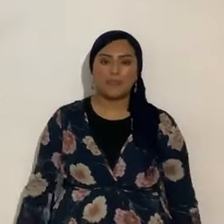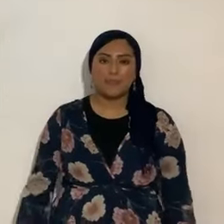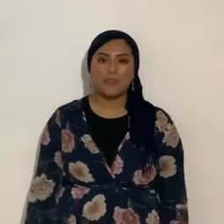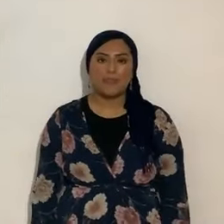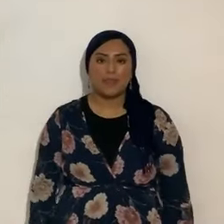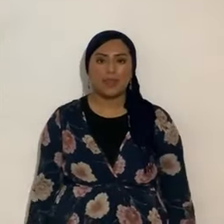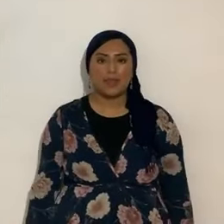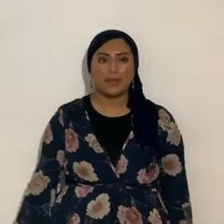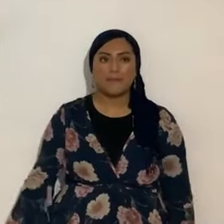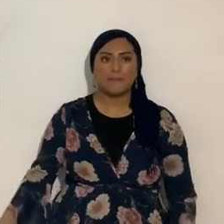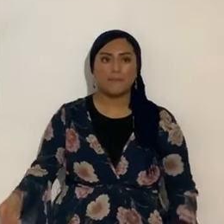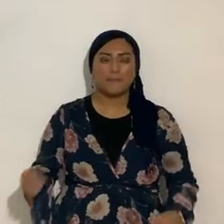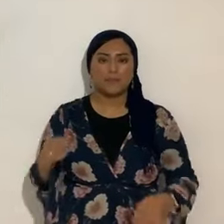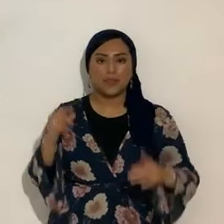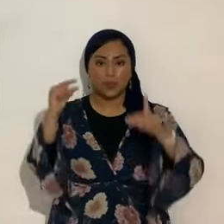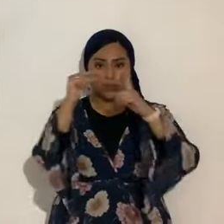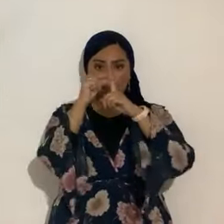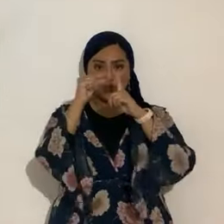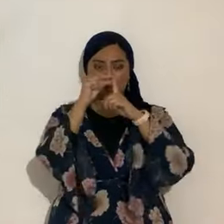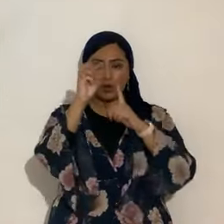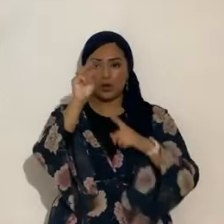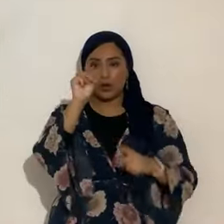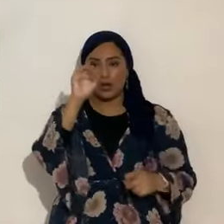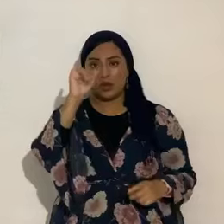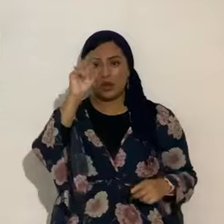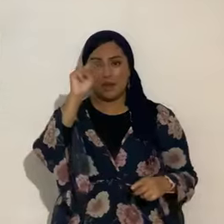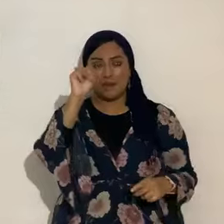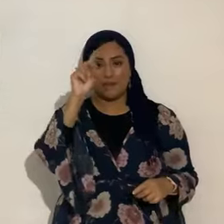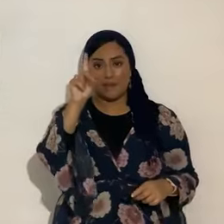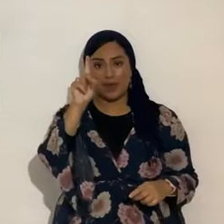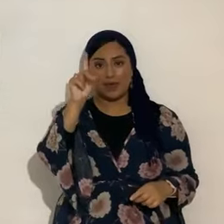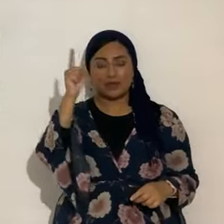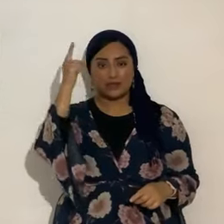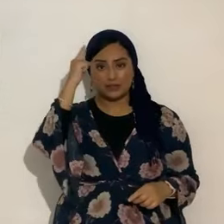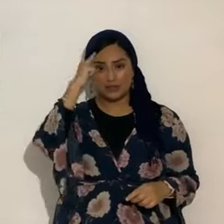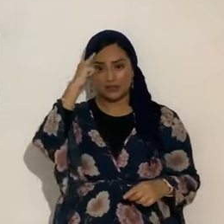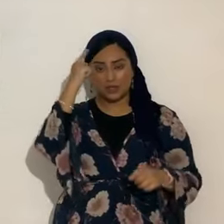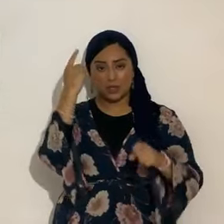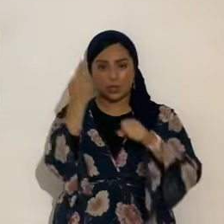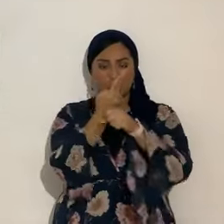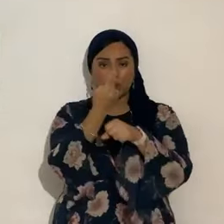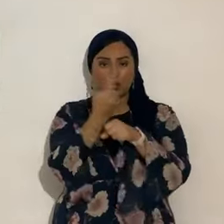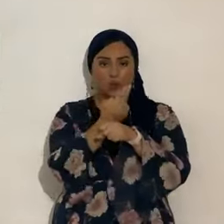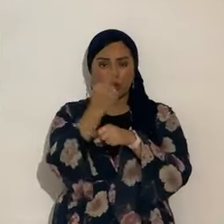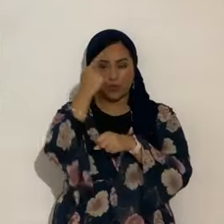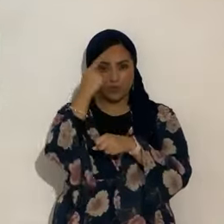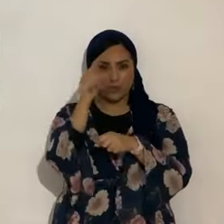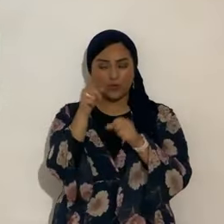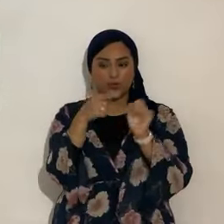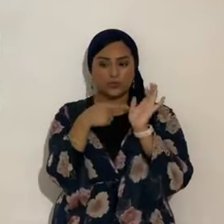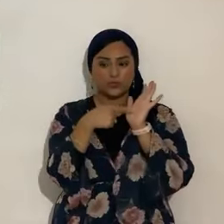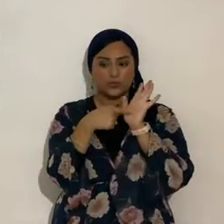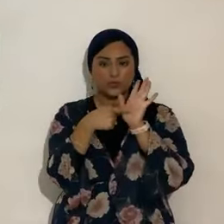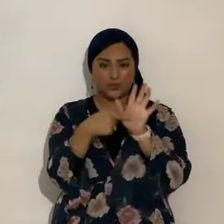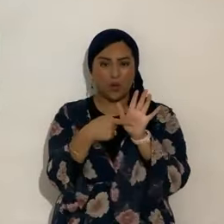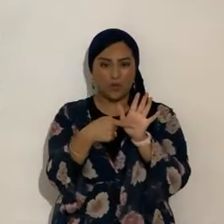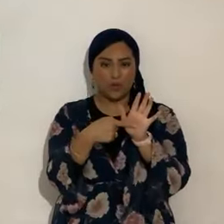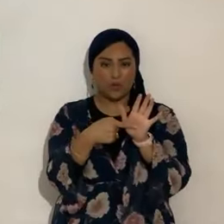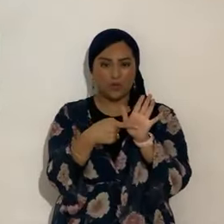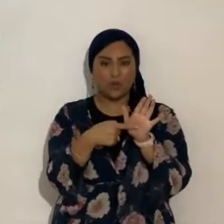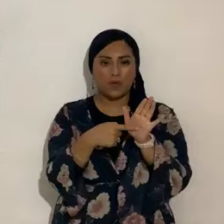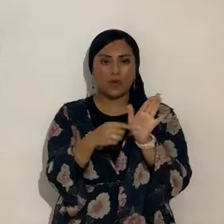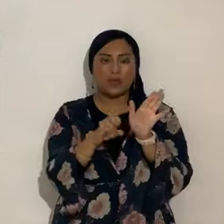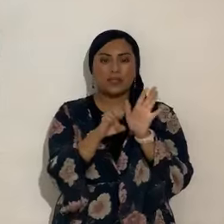término mente, como tal, mente, se utiliza para presentar o